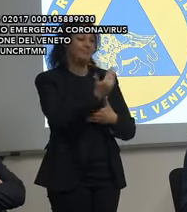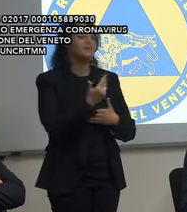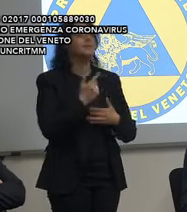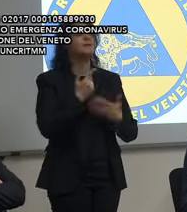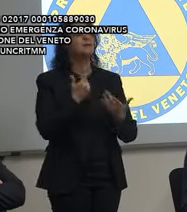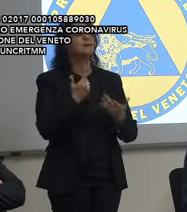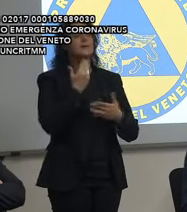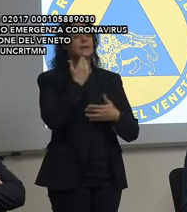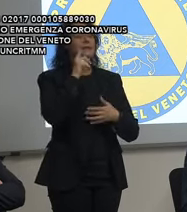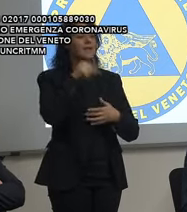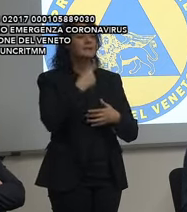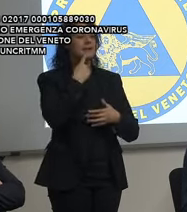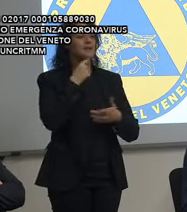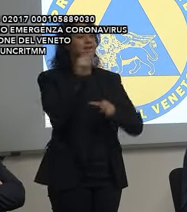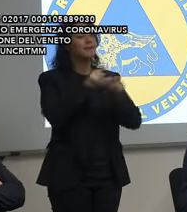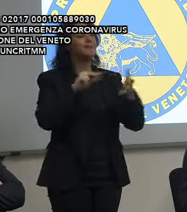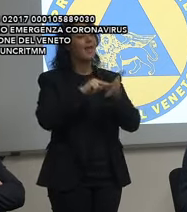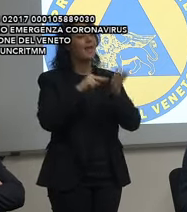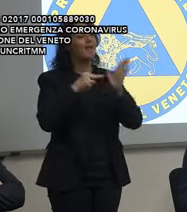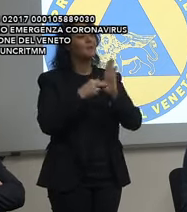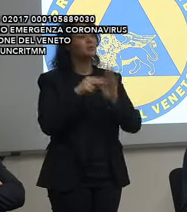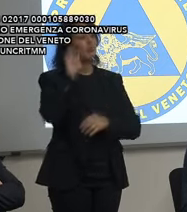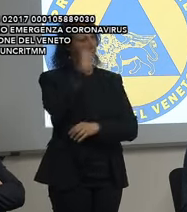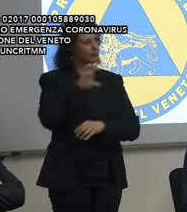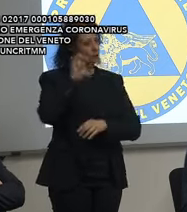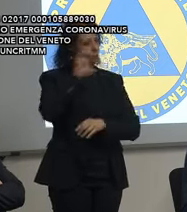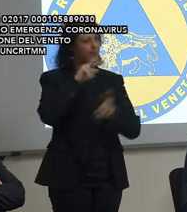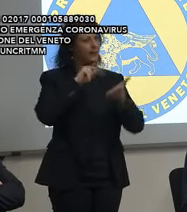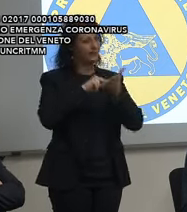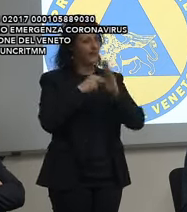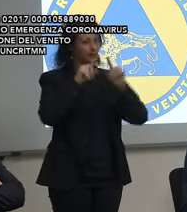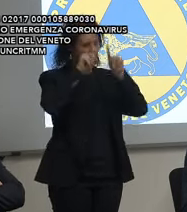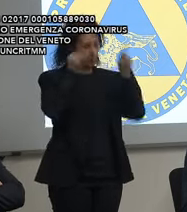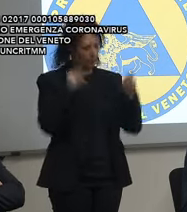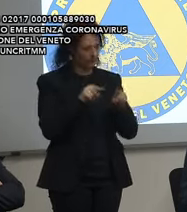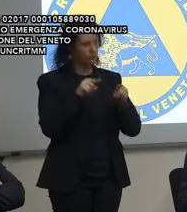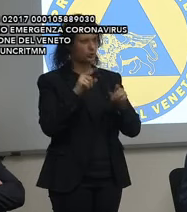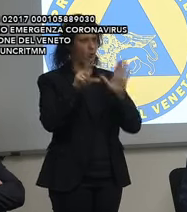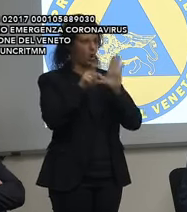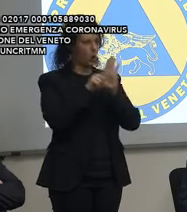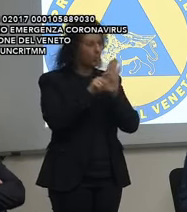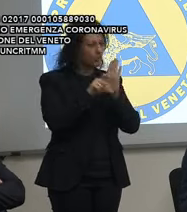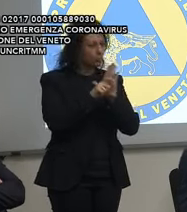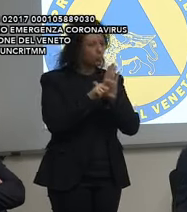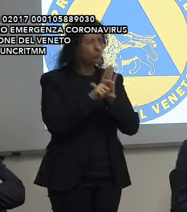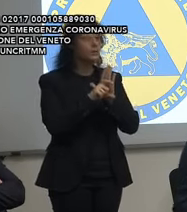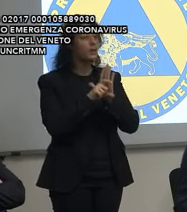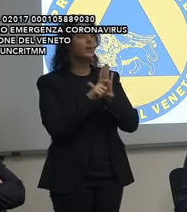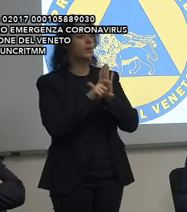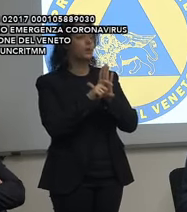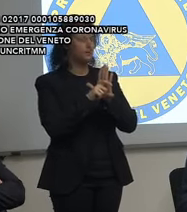tecnici della regione, della provincia, del comune e